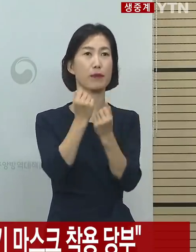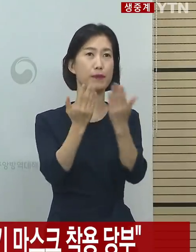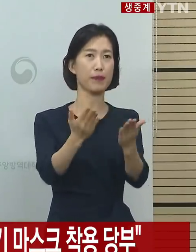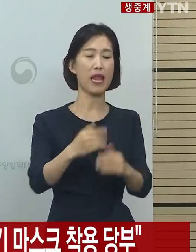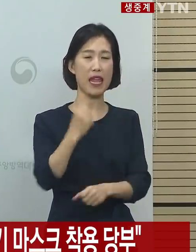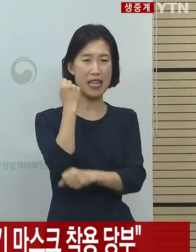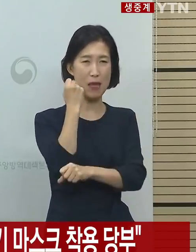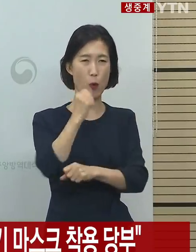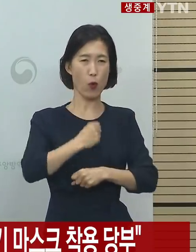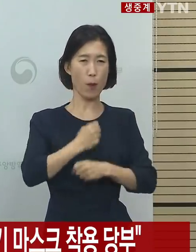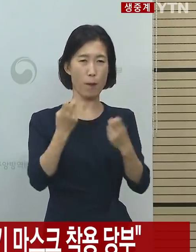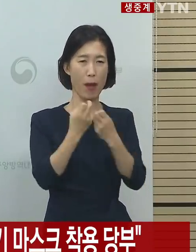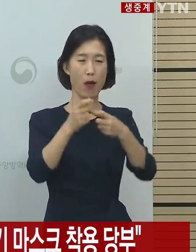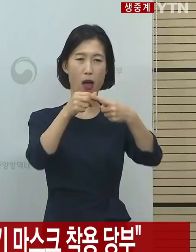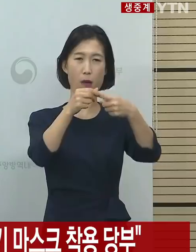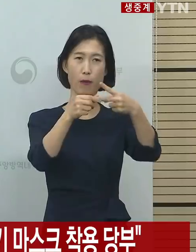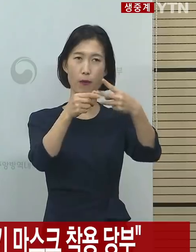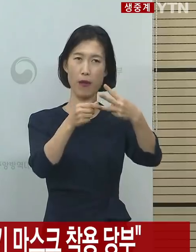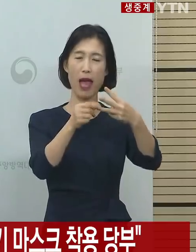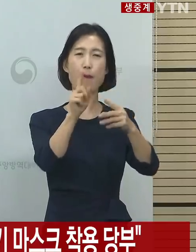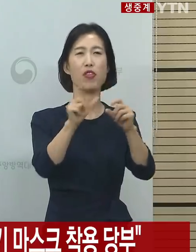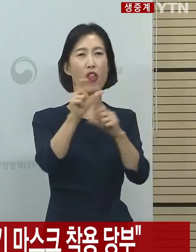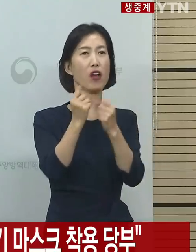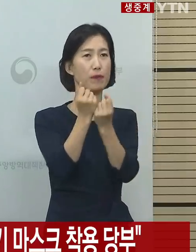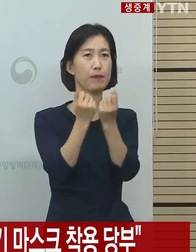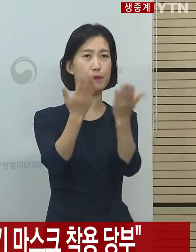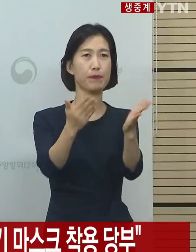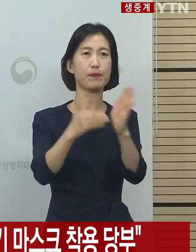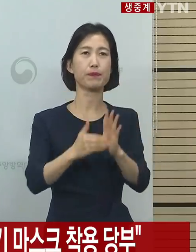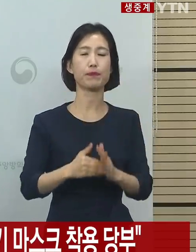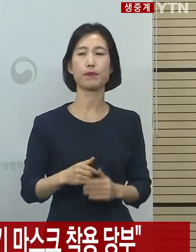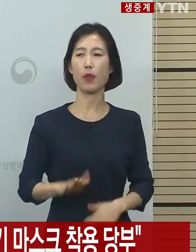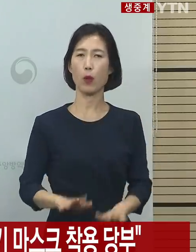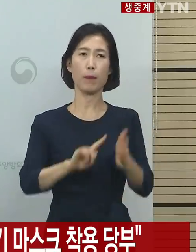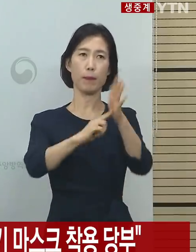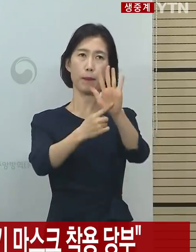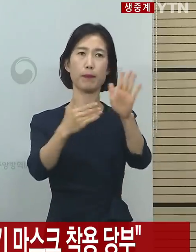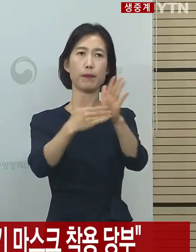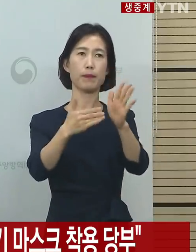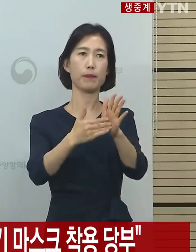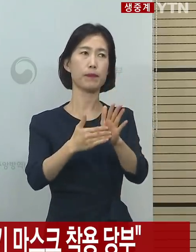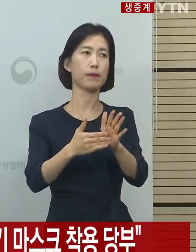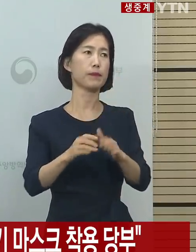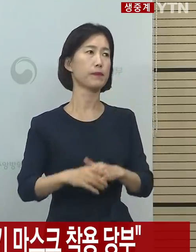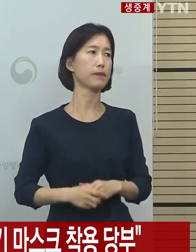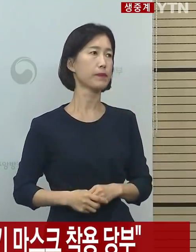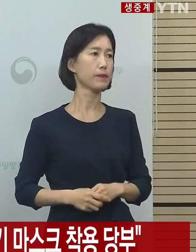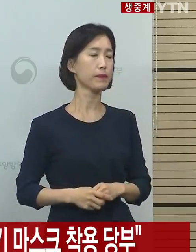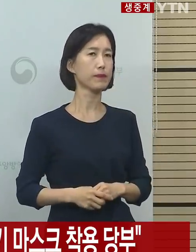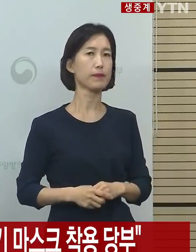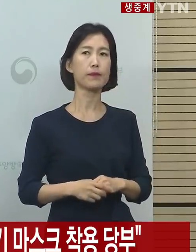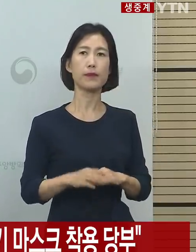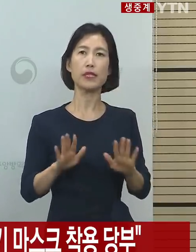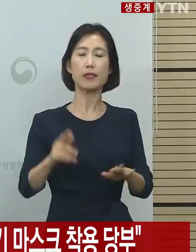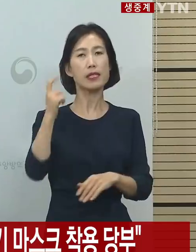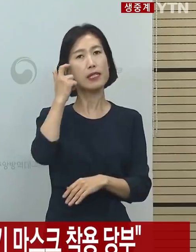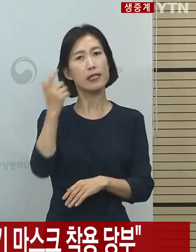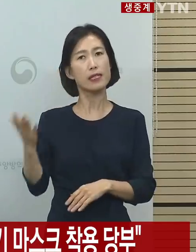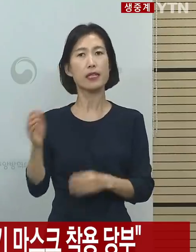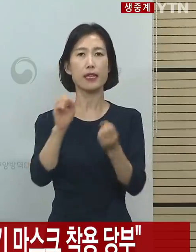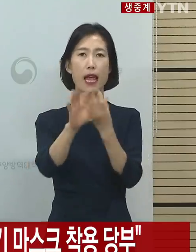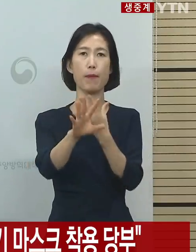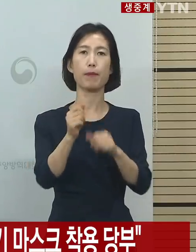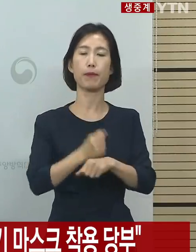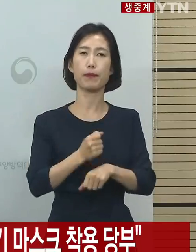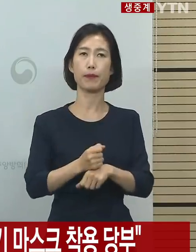예방 수칙 준수를 다시 한번 당부드립니다. 네, 이상입니다. 네, 그럼 기자님들 질의응답